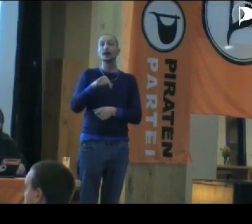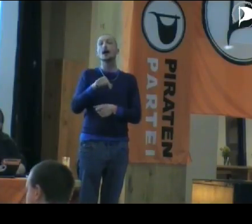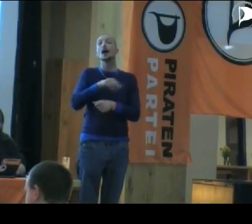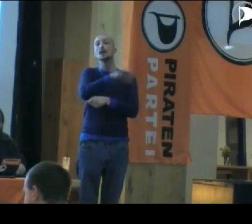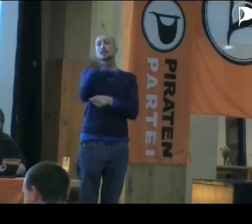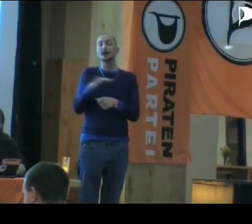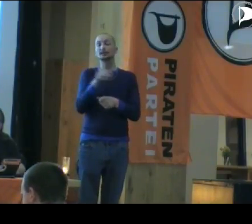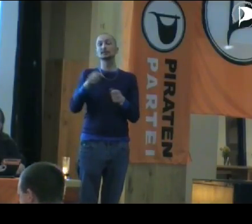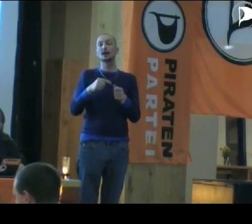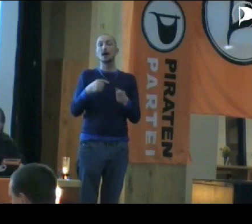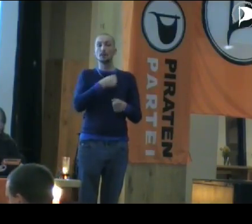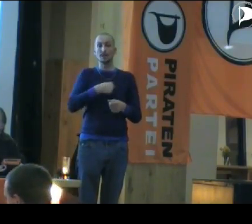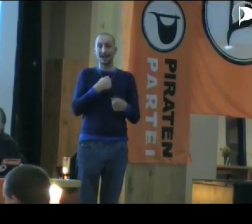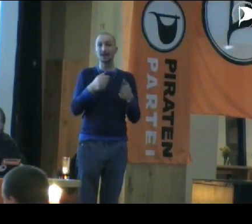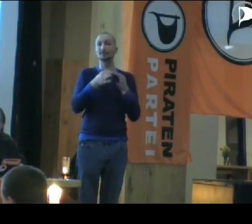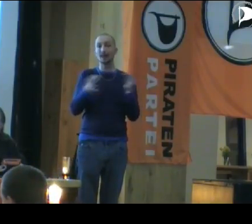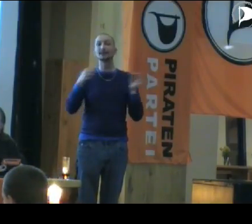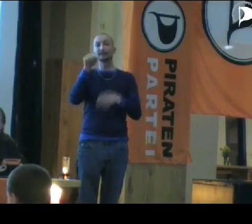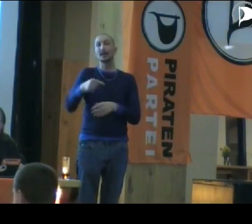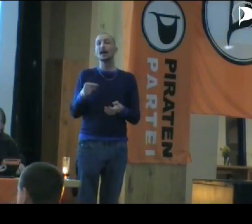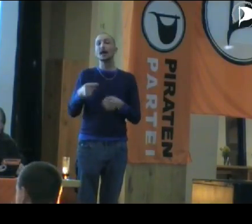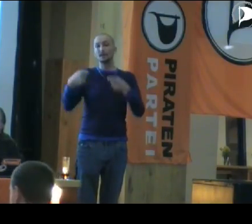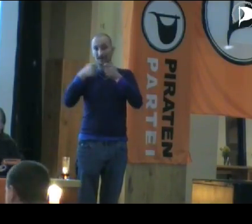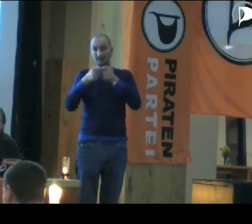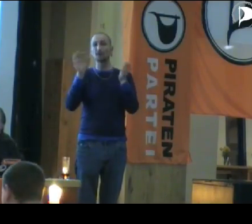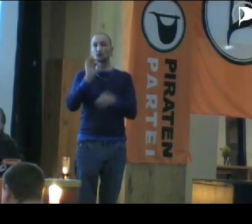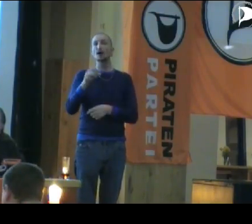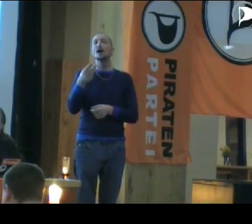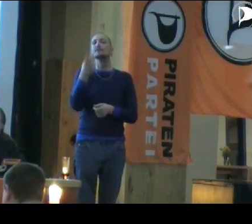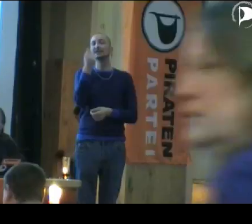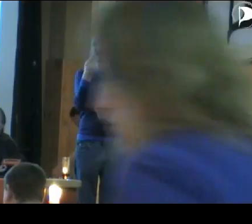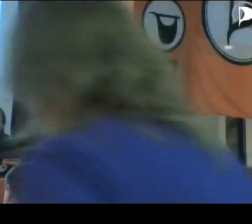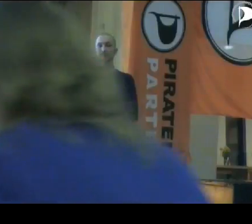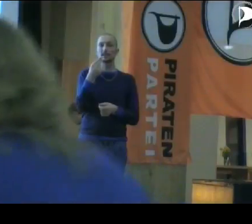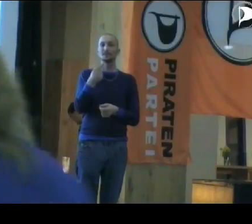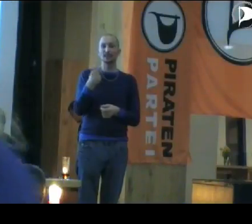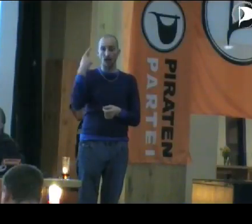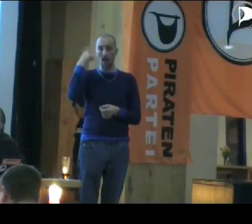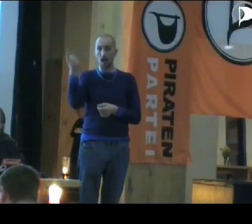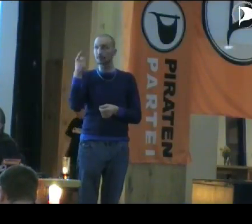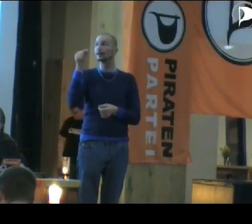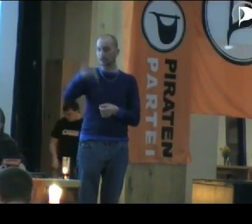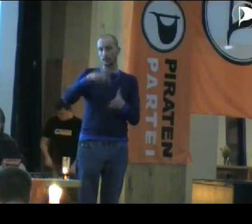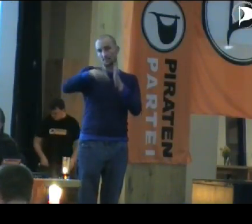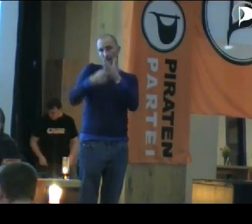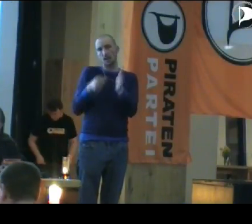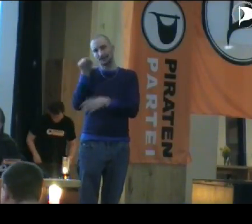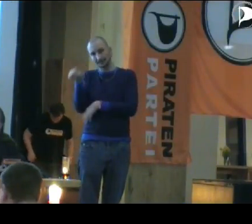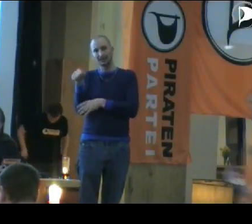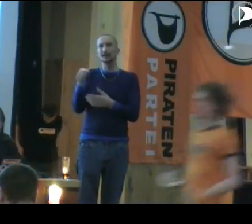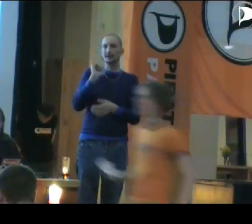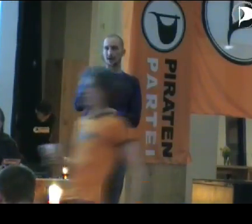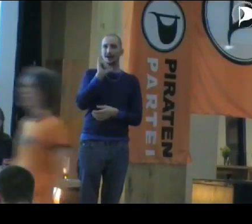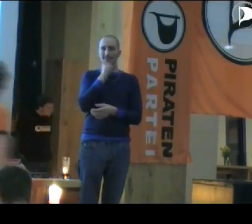gewalt mitglieder für den finanzmarkt wählen sollen oder nicht wenn ich ein bisschen